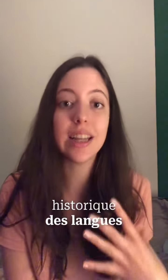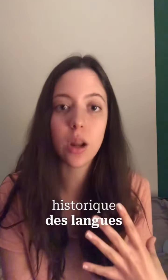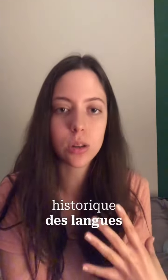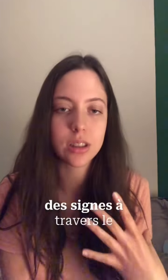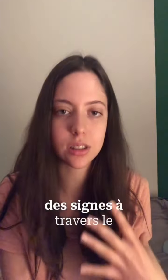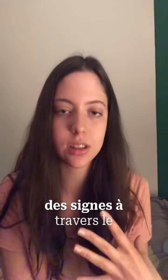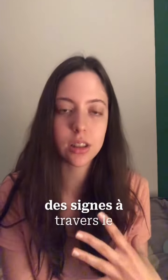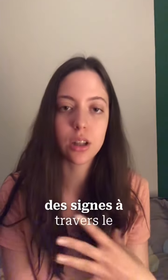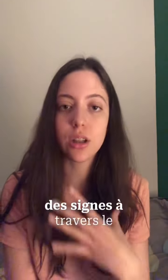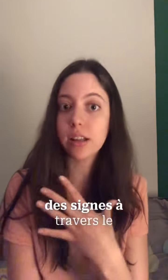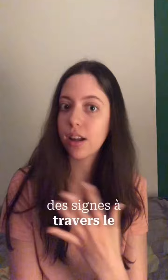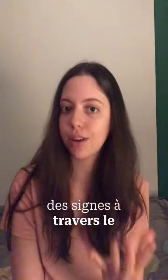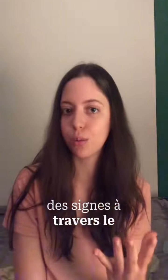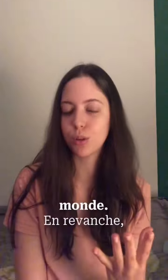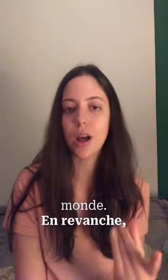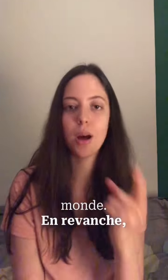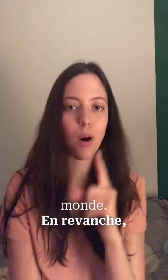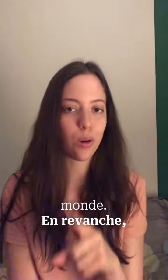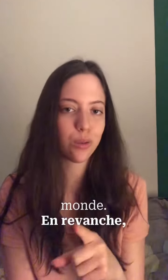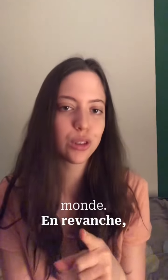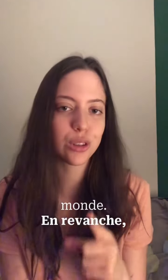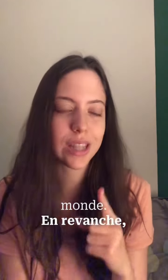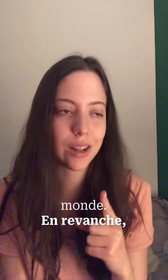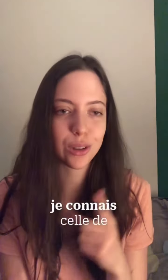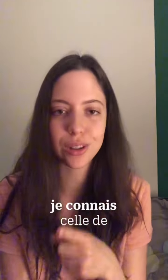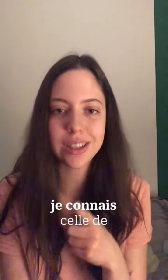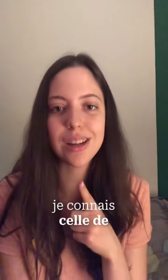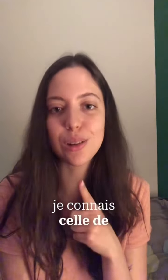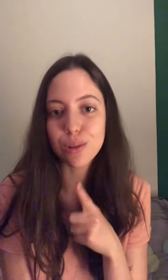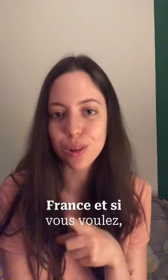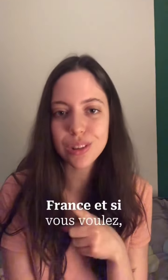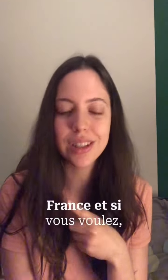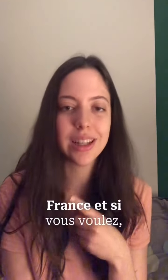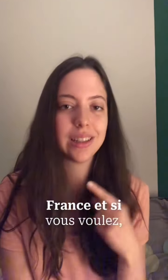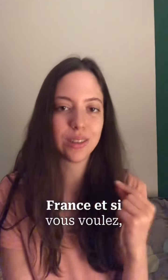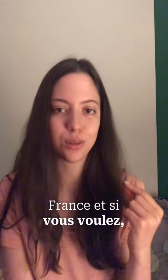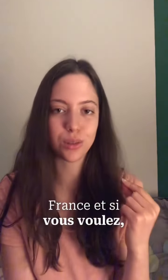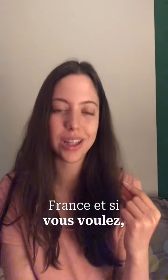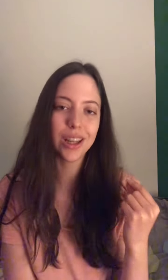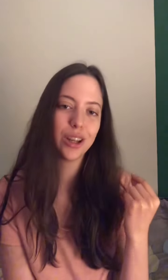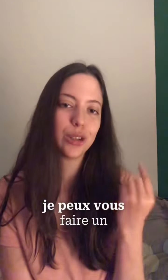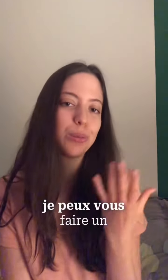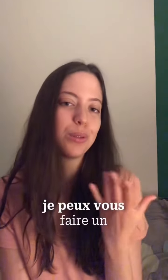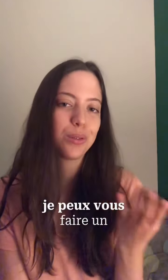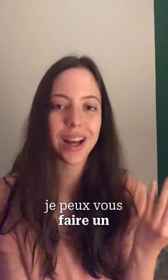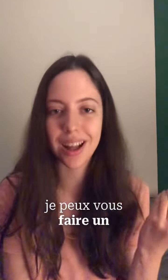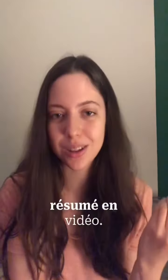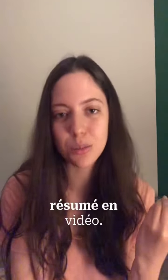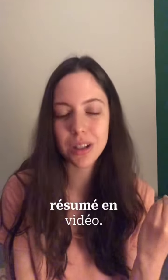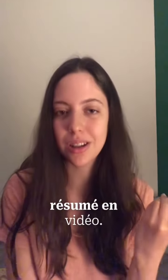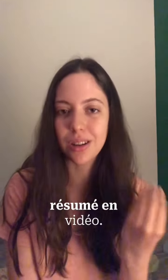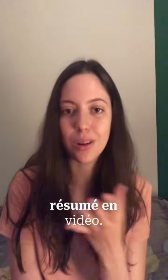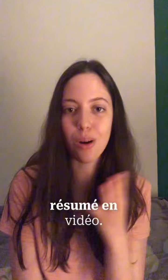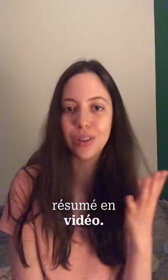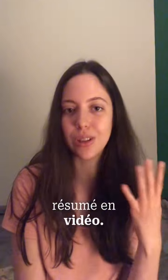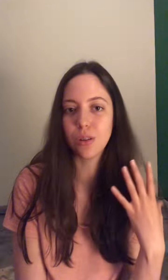langues des signes à travers le monde. En revanche, je connais celle de France et si vous voulez, je peux vous faire un résumé en vidéo,